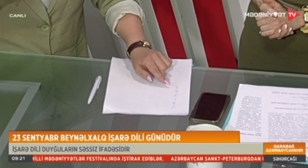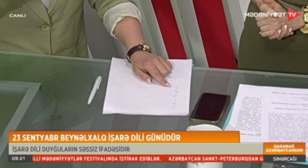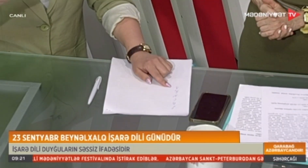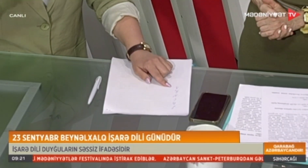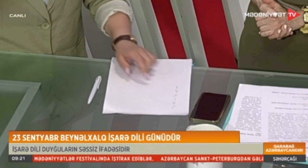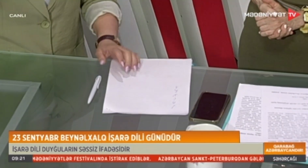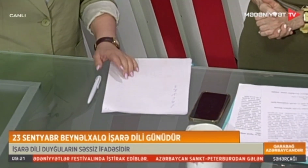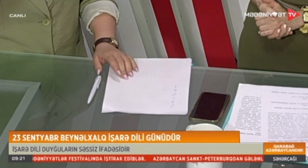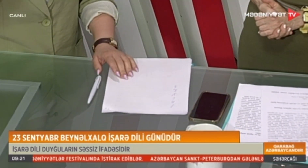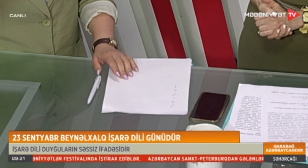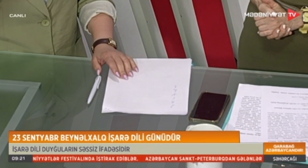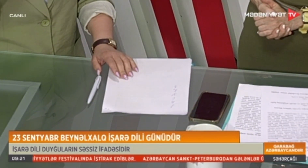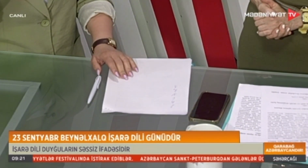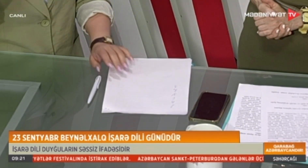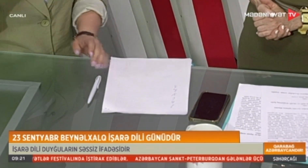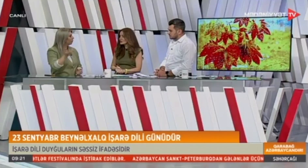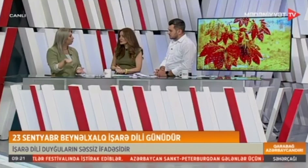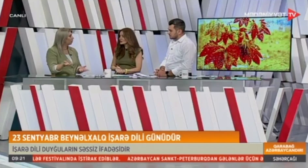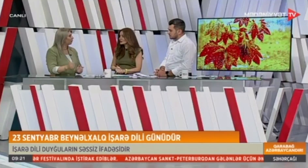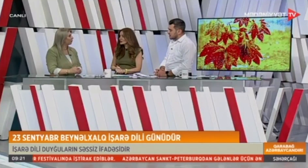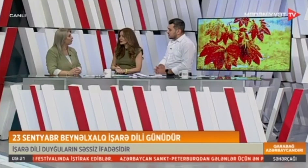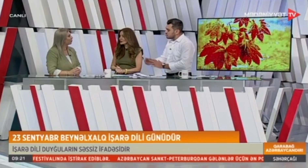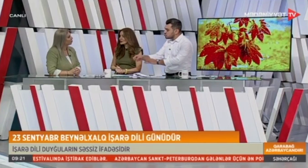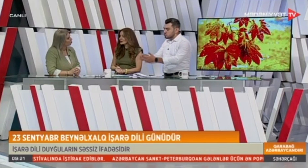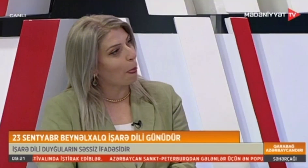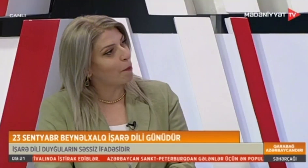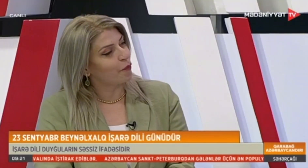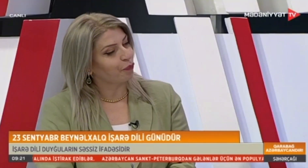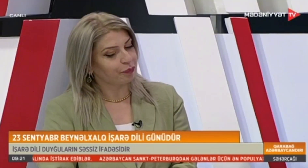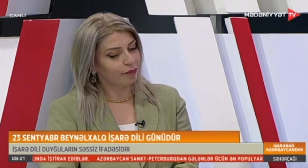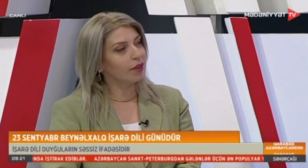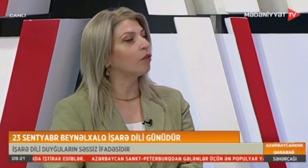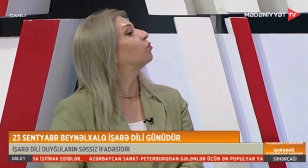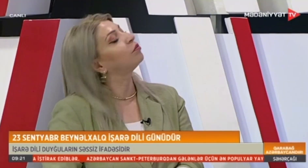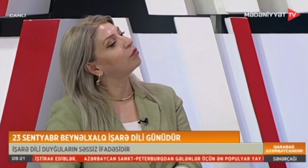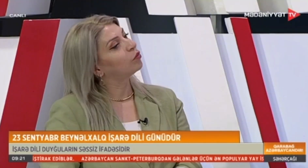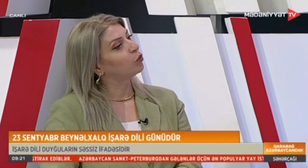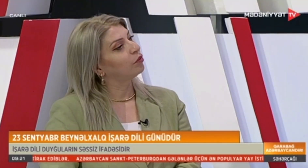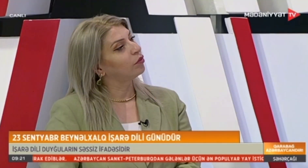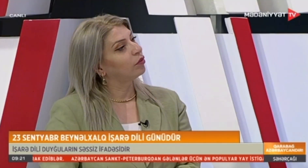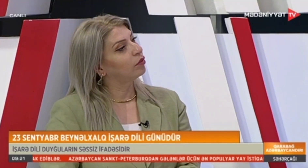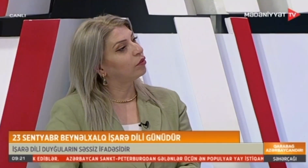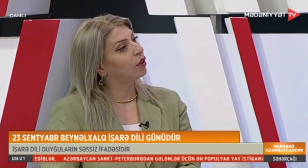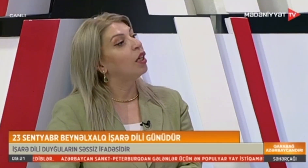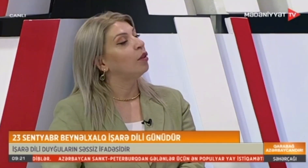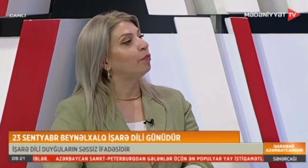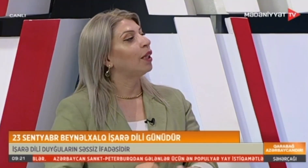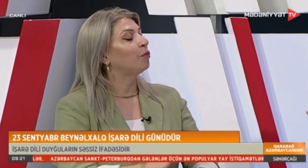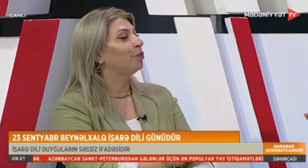Belə deyim, S, S hərfi. Başqa necə göstərək? İndi sözləri də deyəndə hər hərfdən bir-bir istifadə olunur, yoxsa necə? Cümlə quranda. Belə